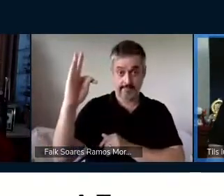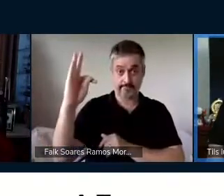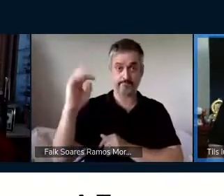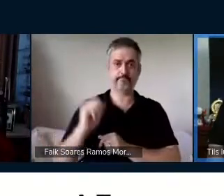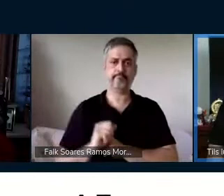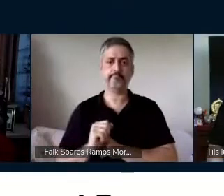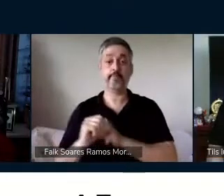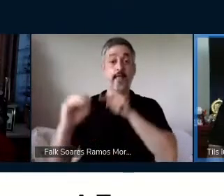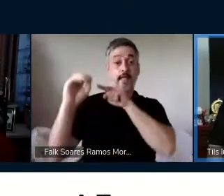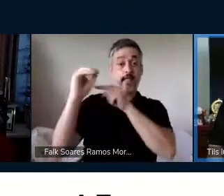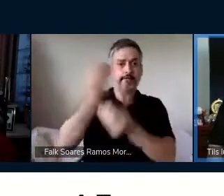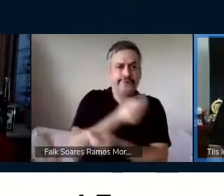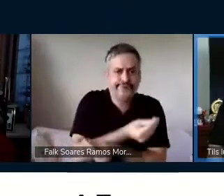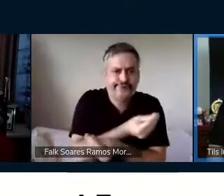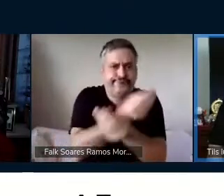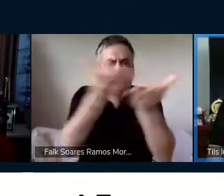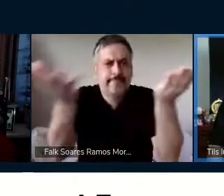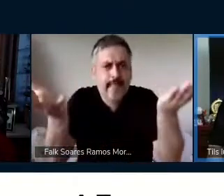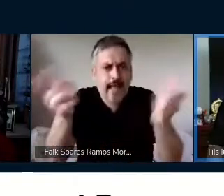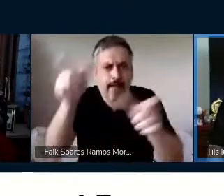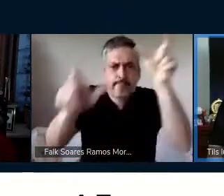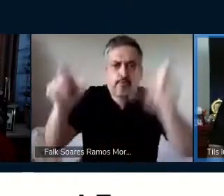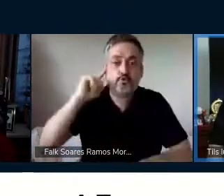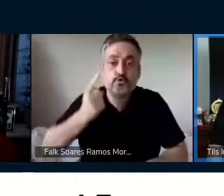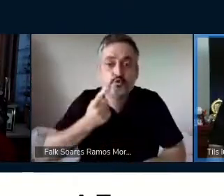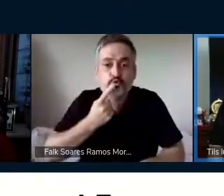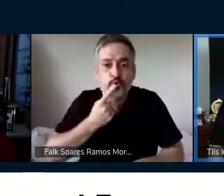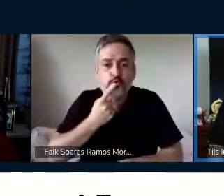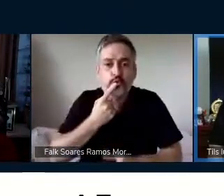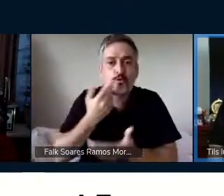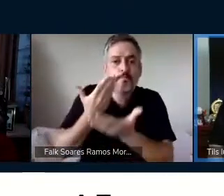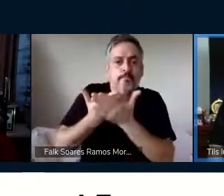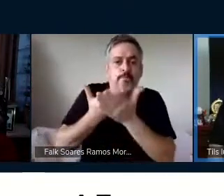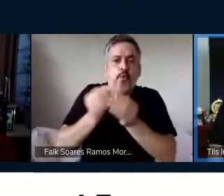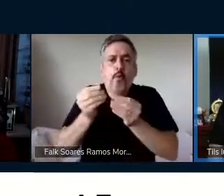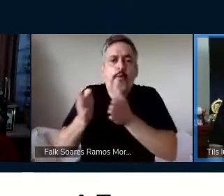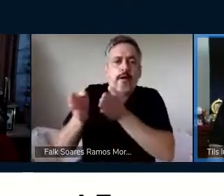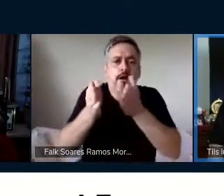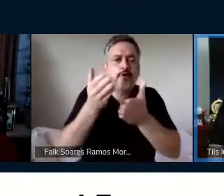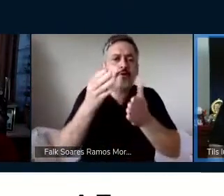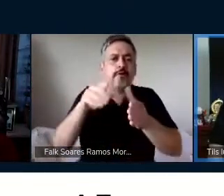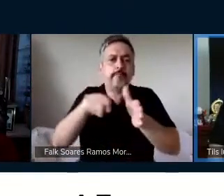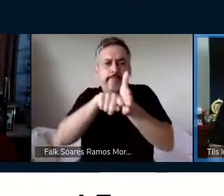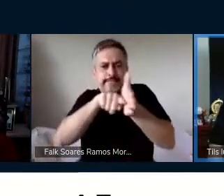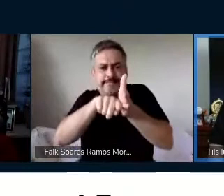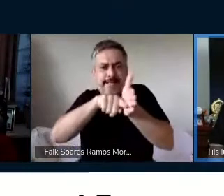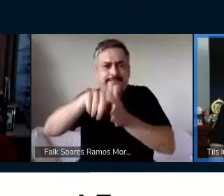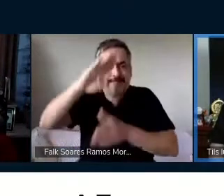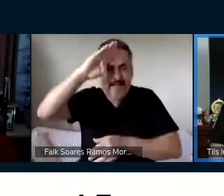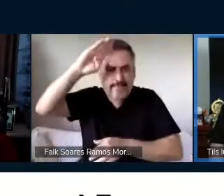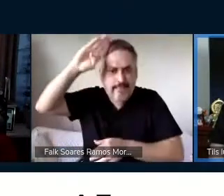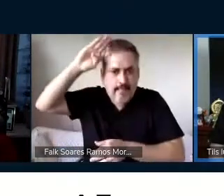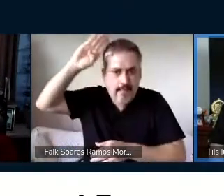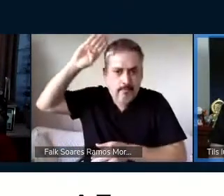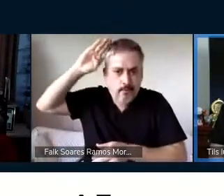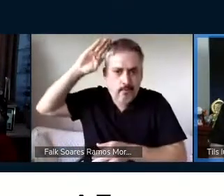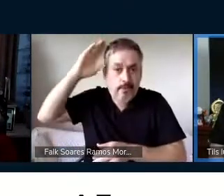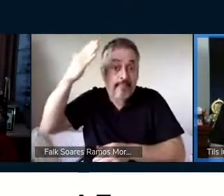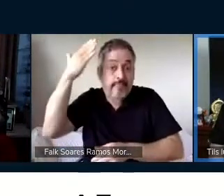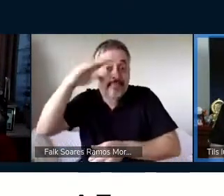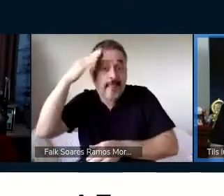conceitual, o TCT, seja de alcance do surdo em seu percurso